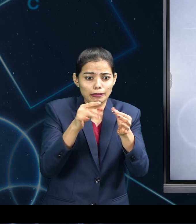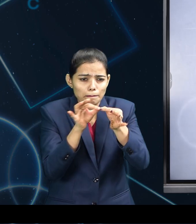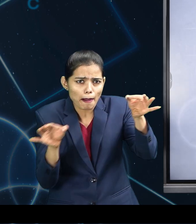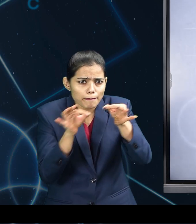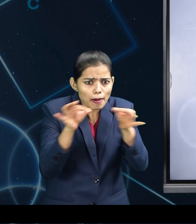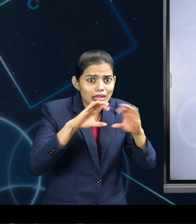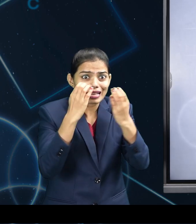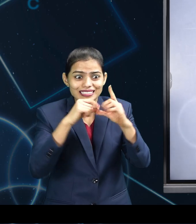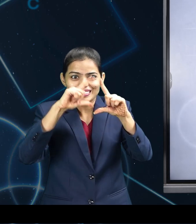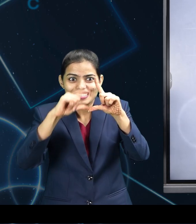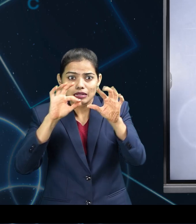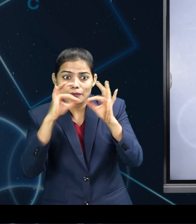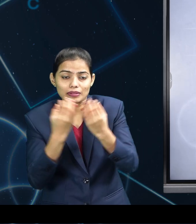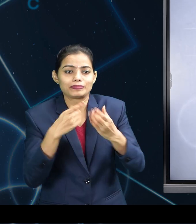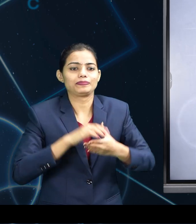वर्ग आकार,